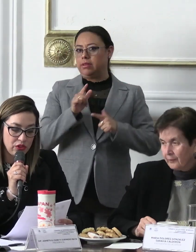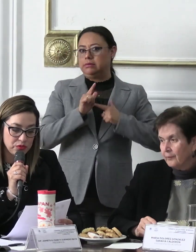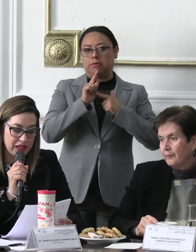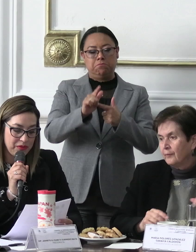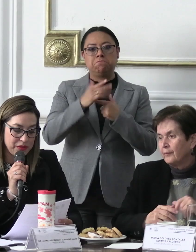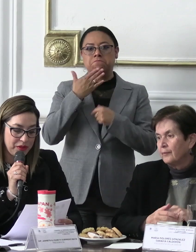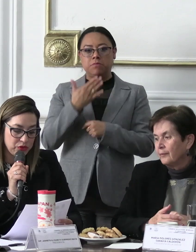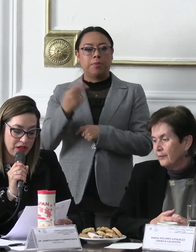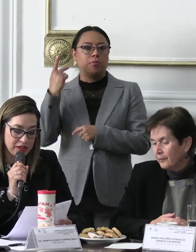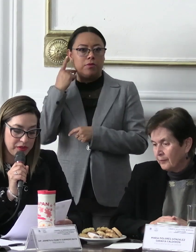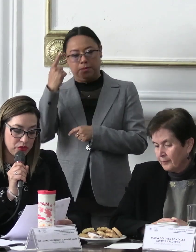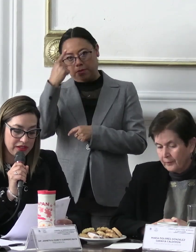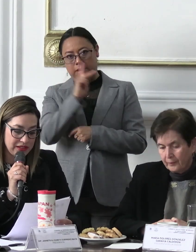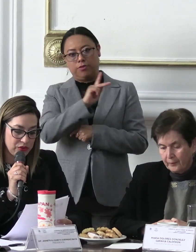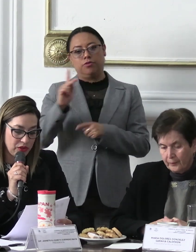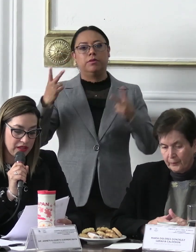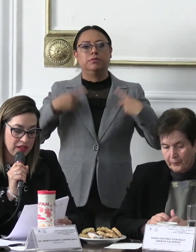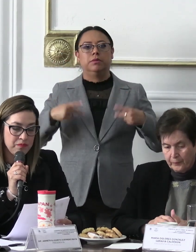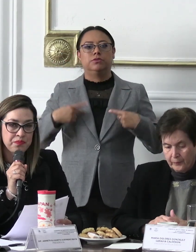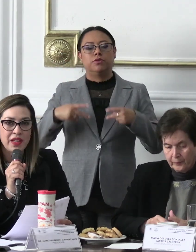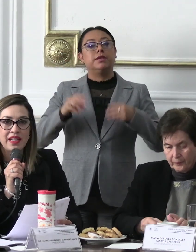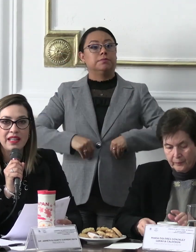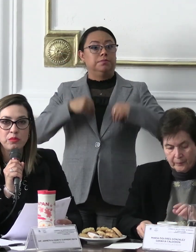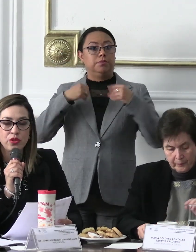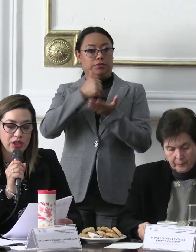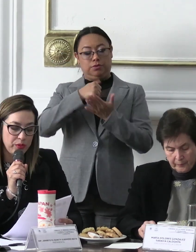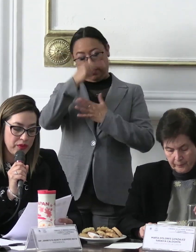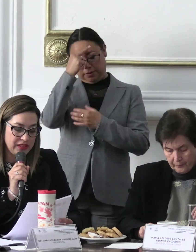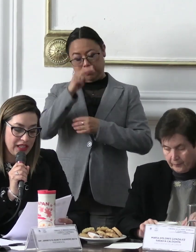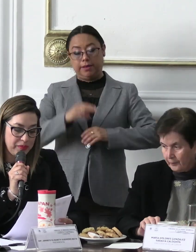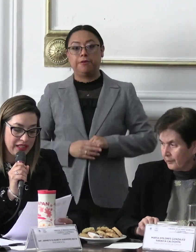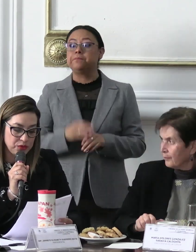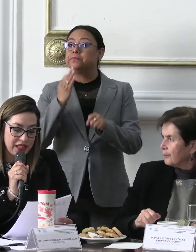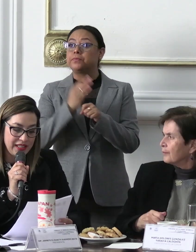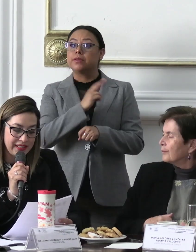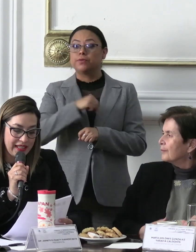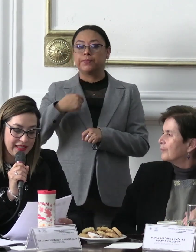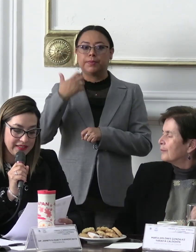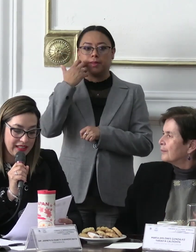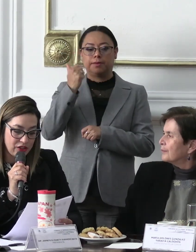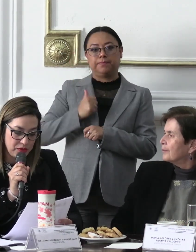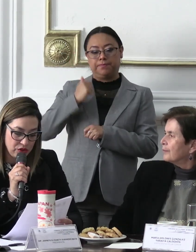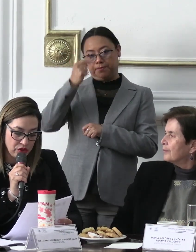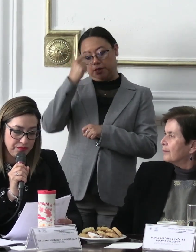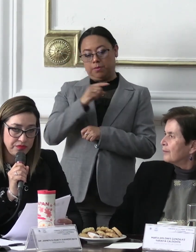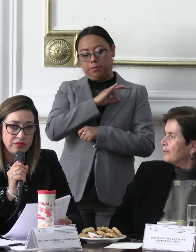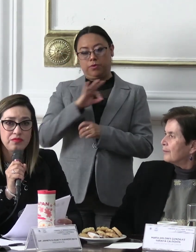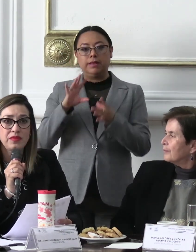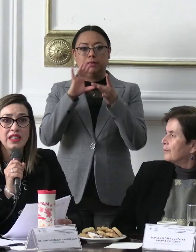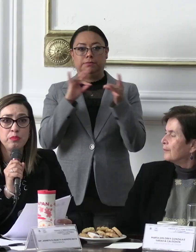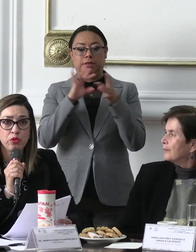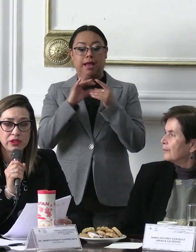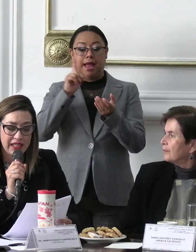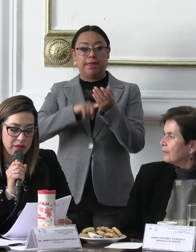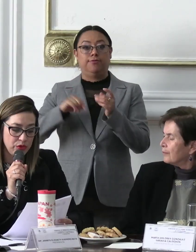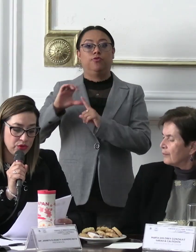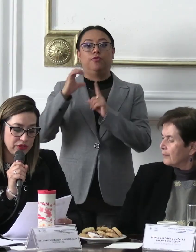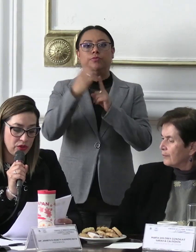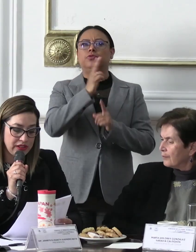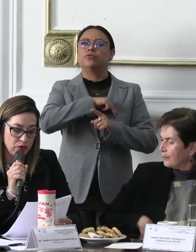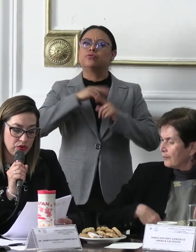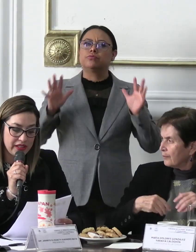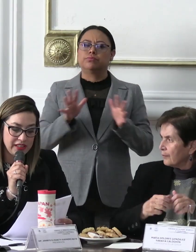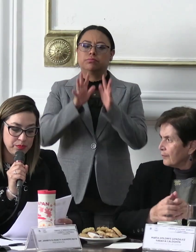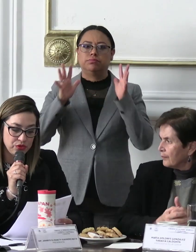con resultados medibles para todas las personas de esta ciudad. Queremos aprovechar para subrayar que desde la Comisión impulsaremos